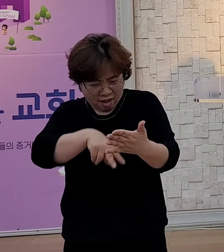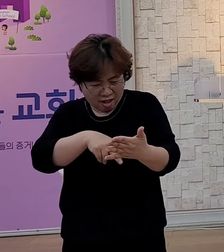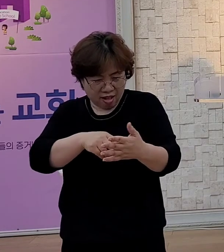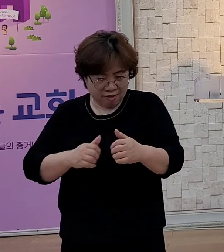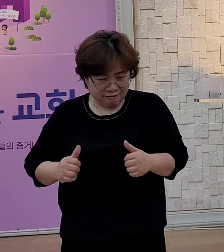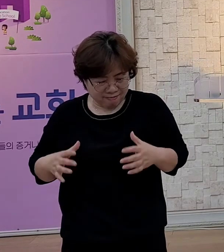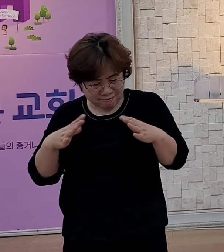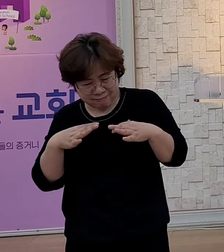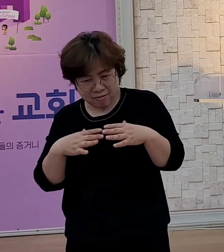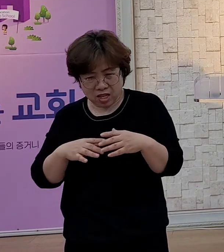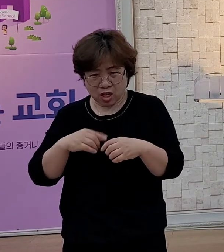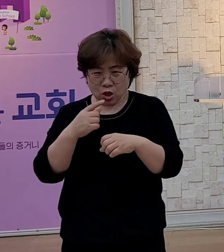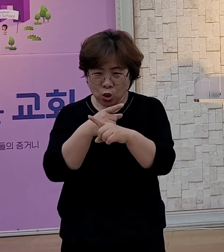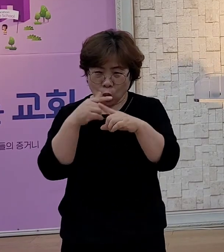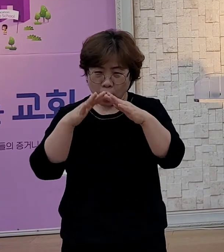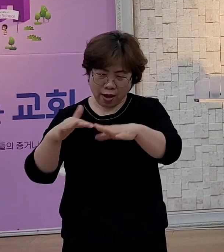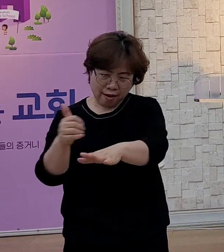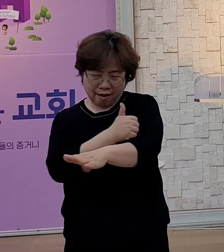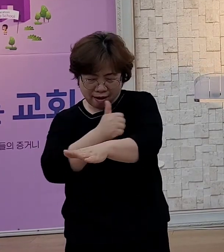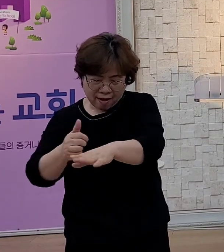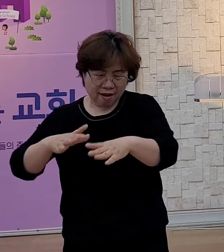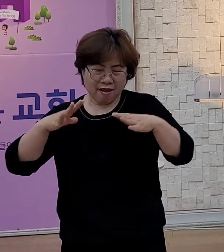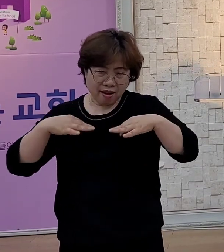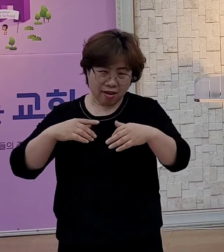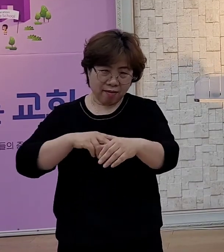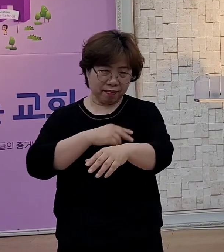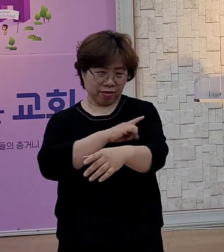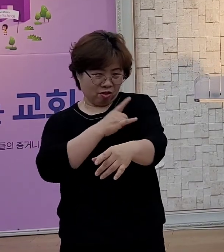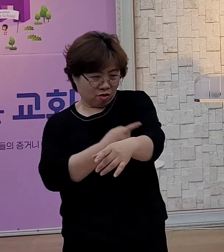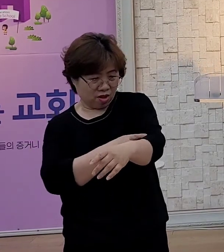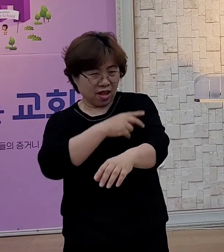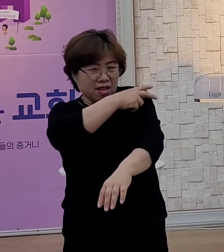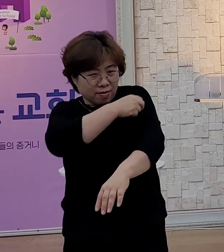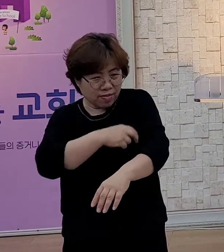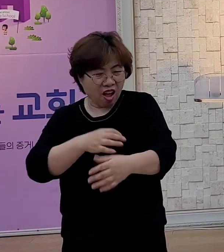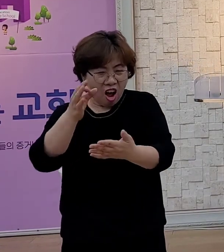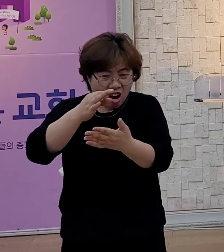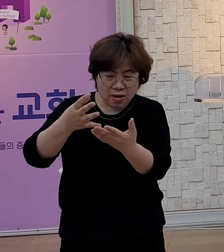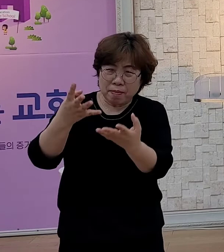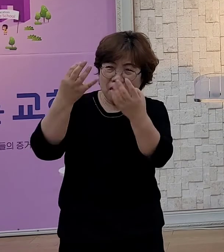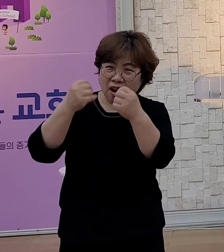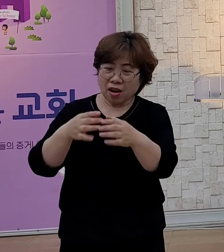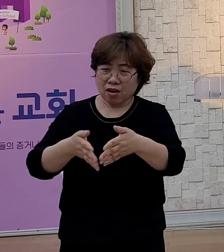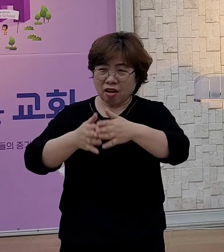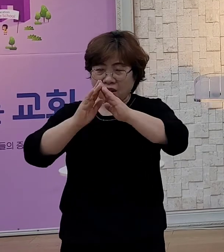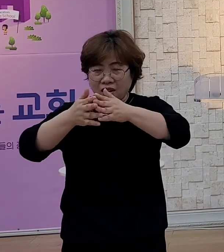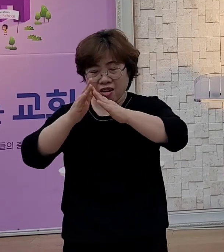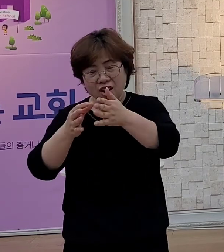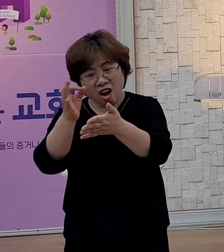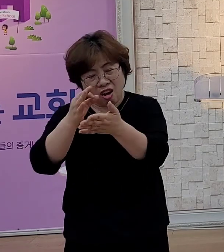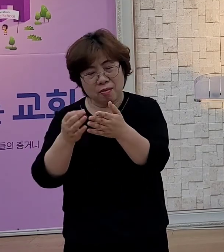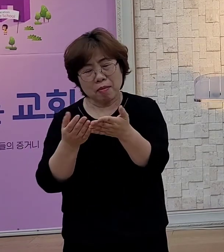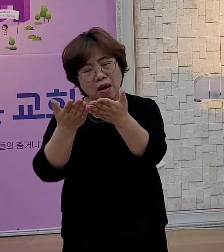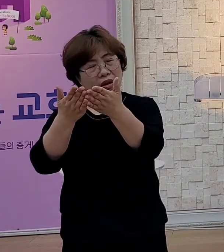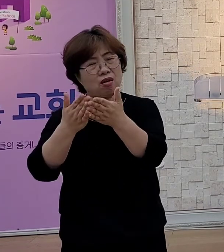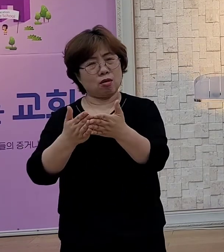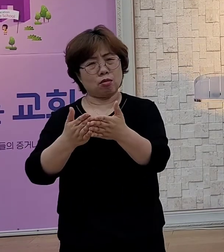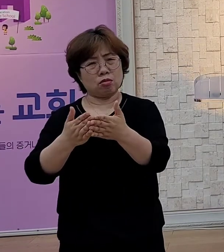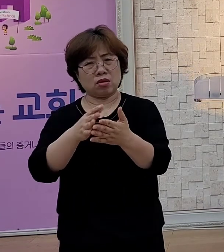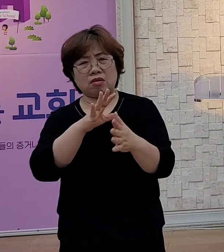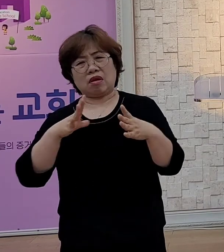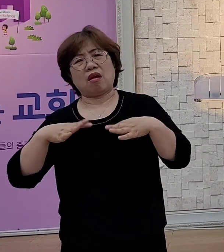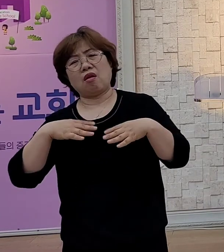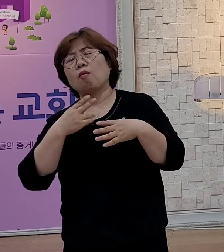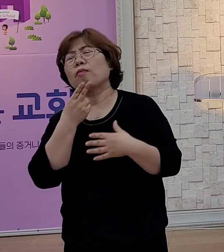읽었고 교회를 몇십 년 다녔고 직분이 뭐고 내가 헌금을 얼마 했고 건축 헌금을 얼마 했고 그거 하나도